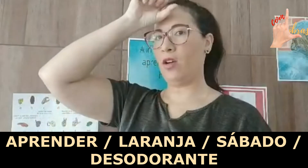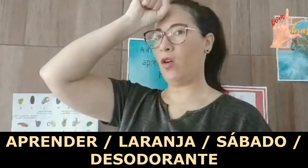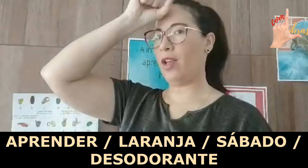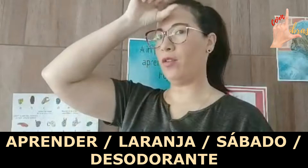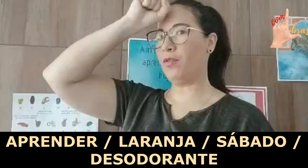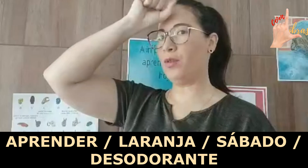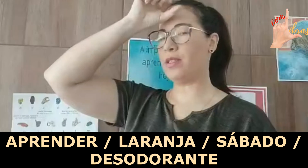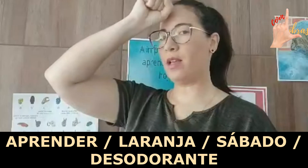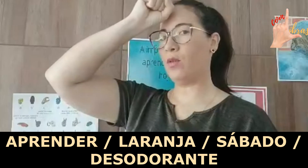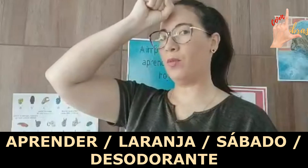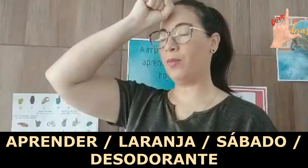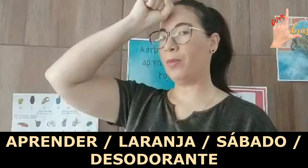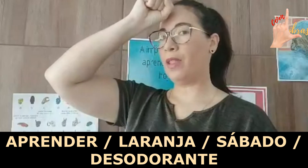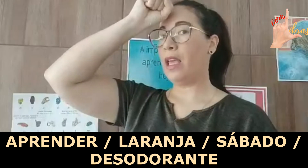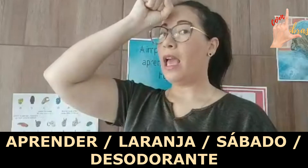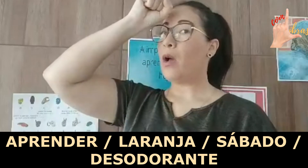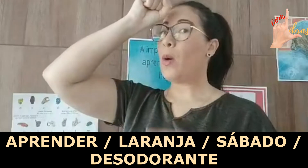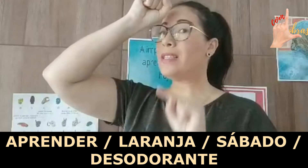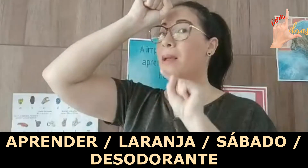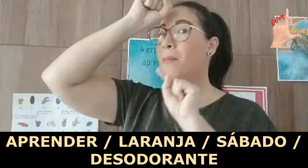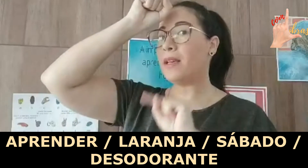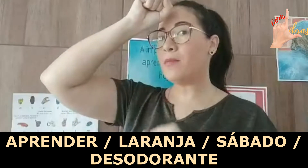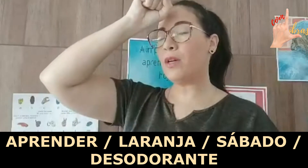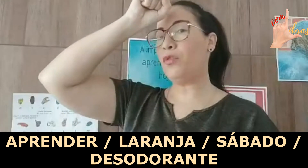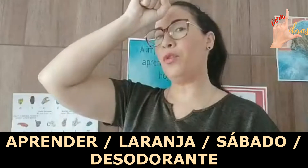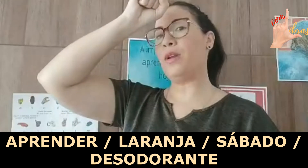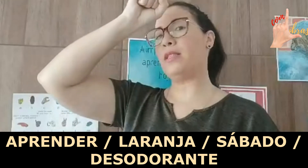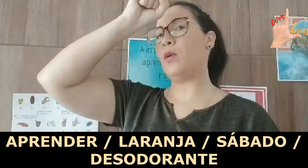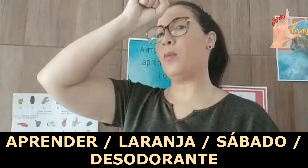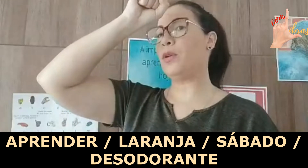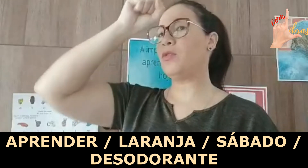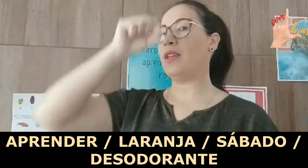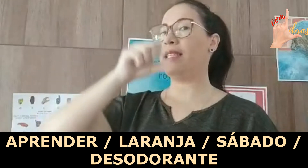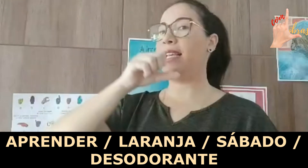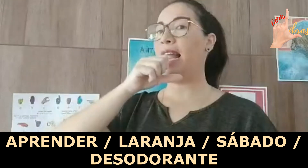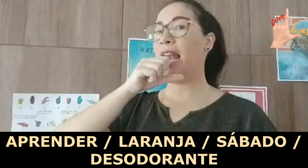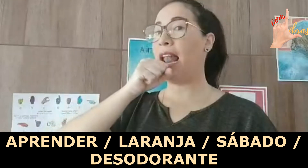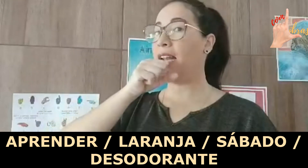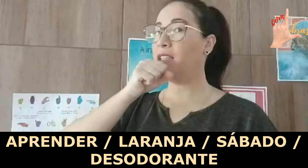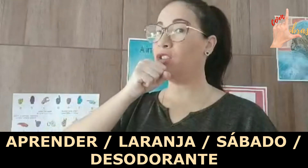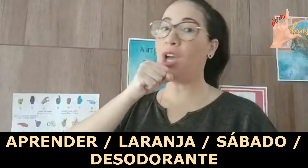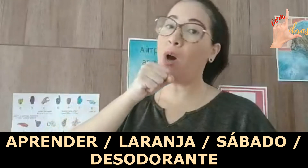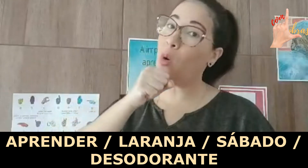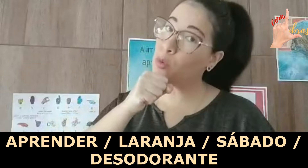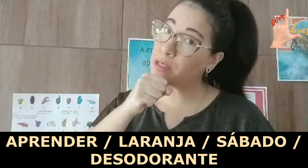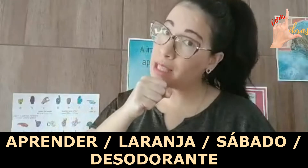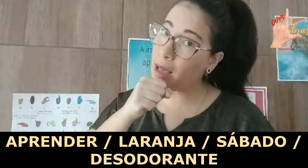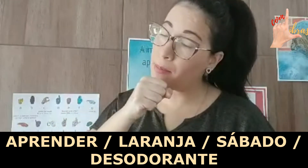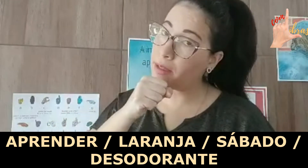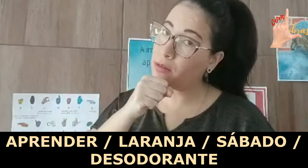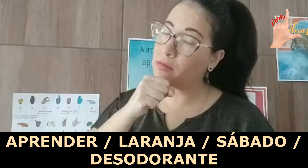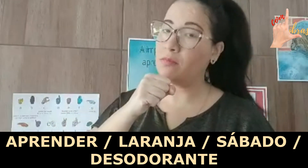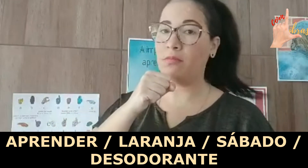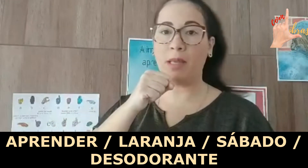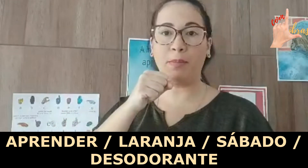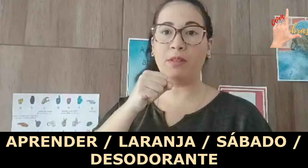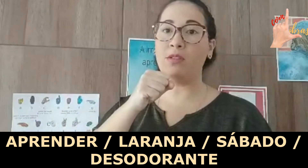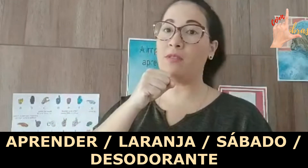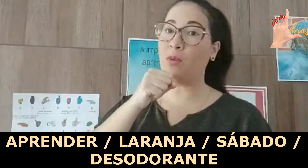Olha a configuração. Com essa mesma configuração eu posso fazer laranja ou sábado. Depende, se for laranja